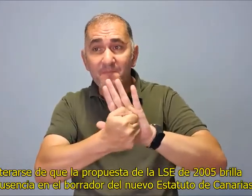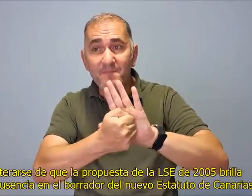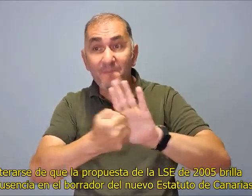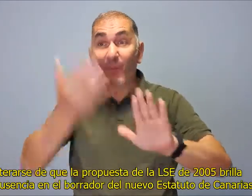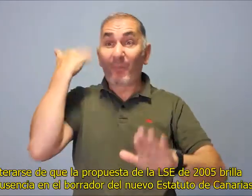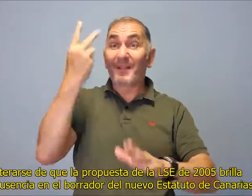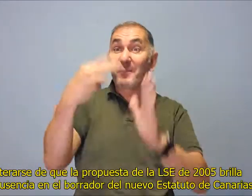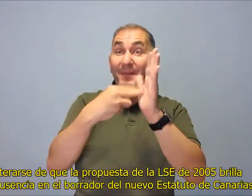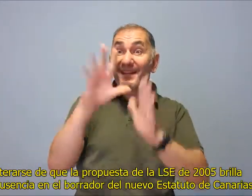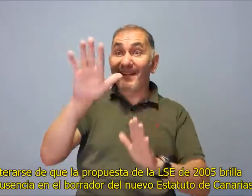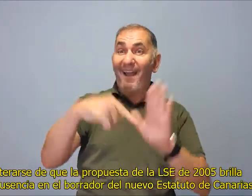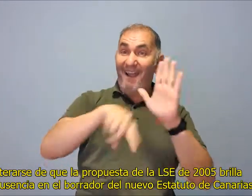Estatuto de Canarias.